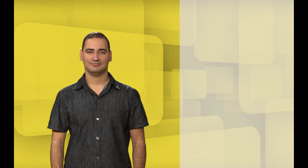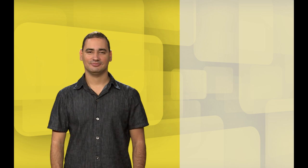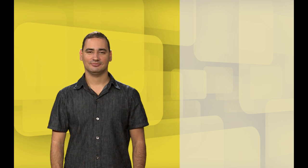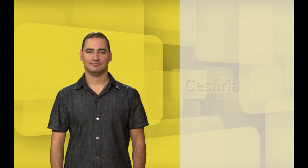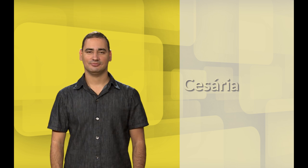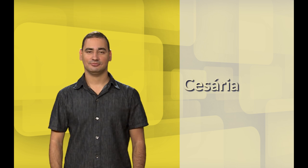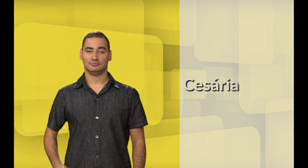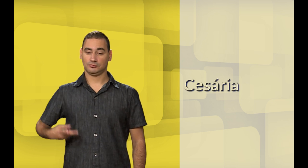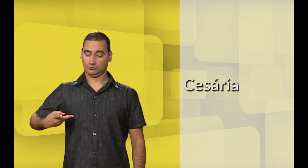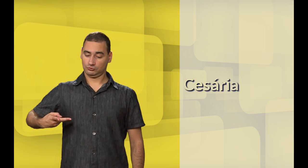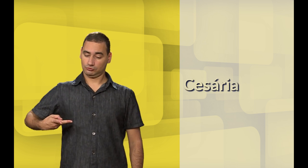Cesárea